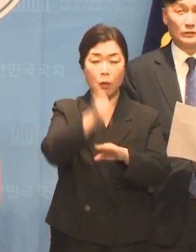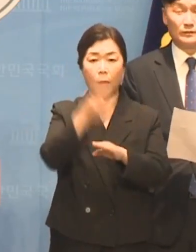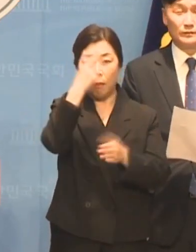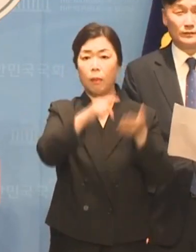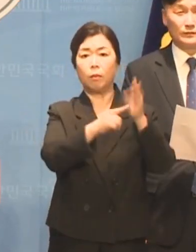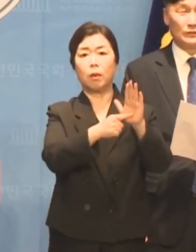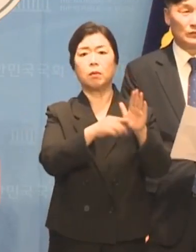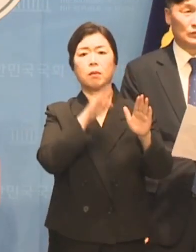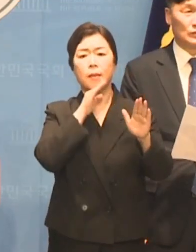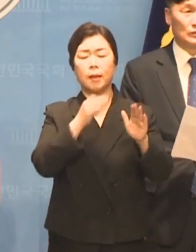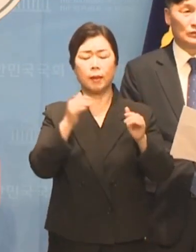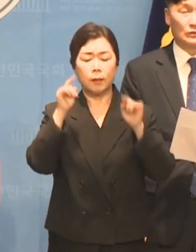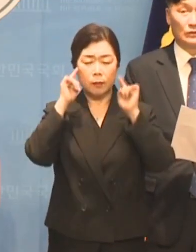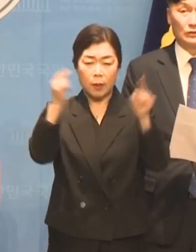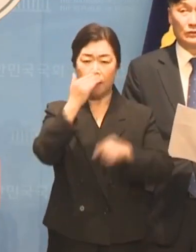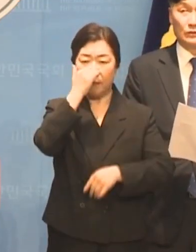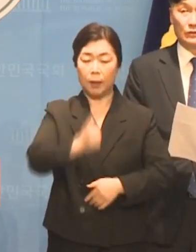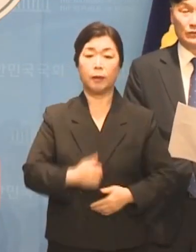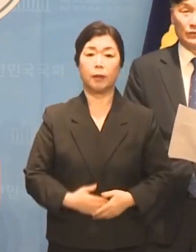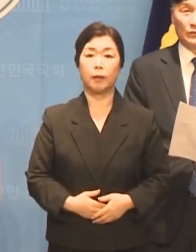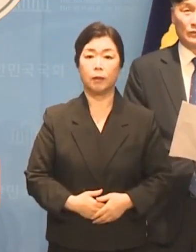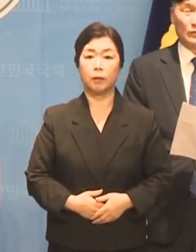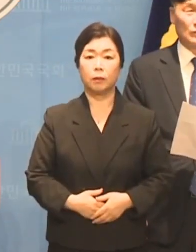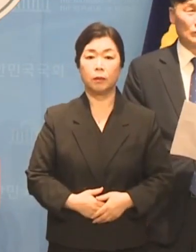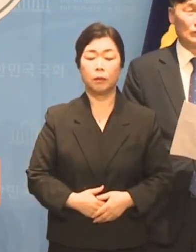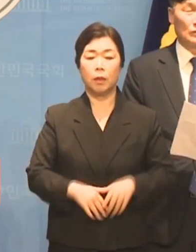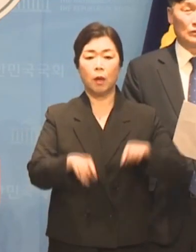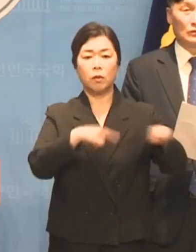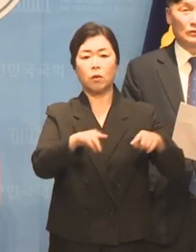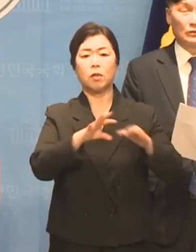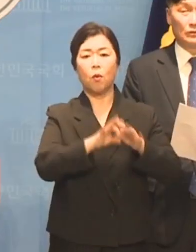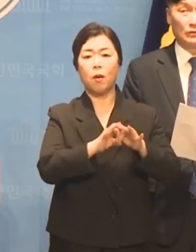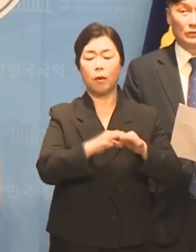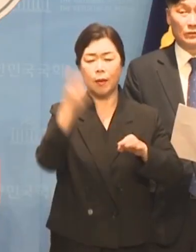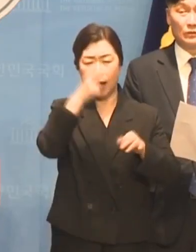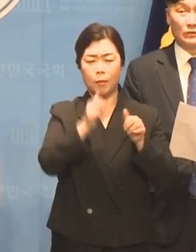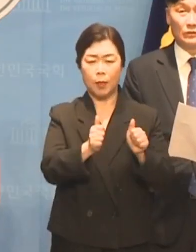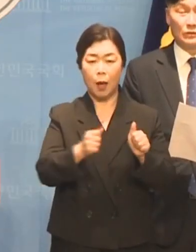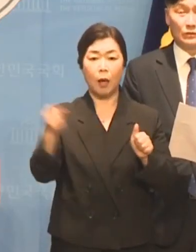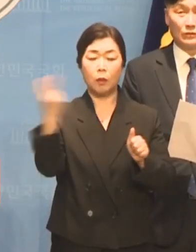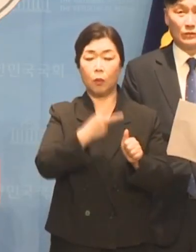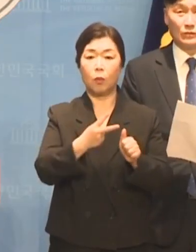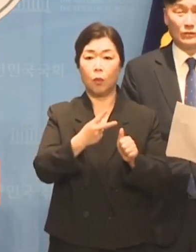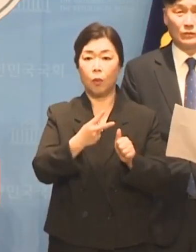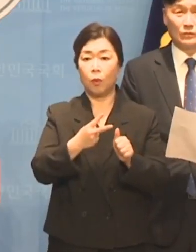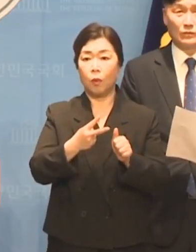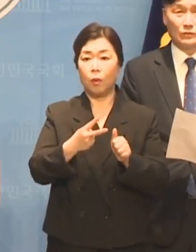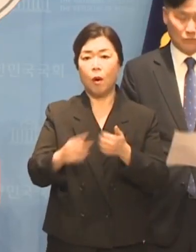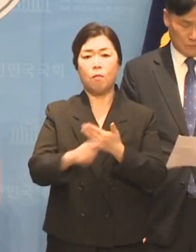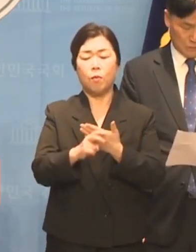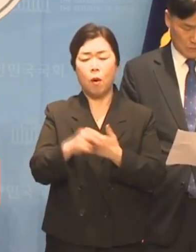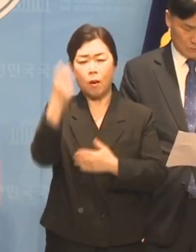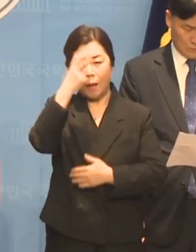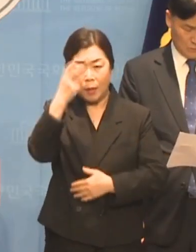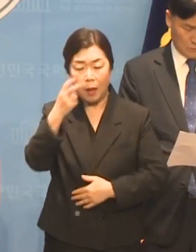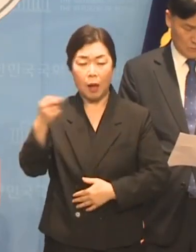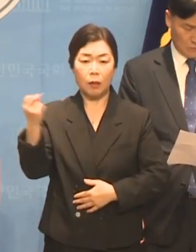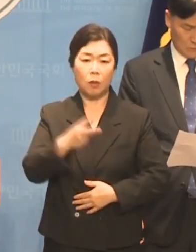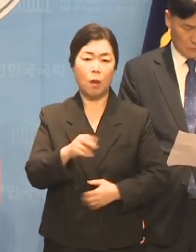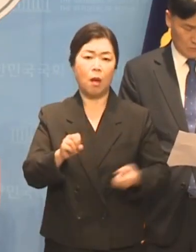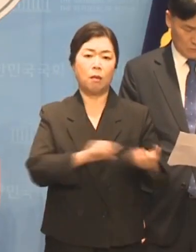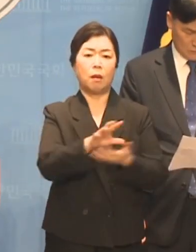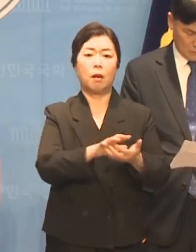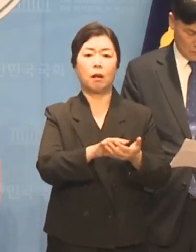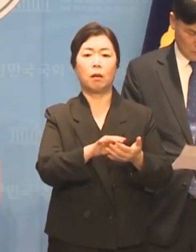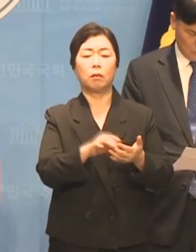지긋지긋합니다. 정치감사도 이런 정치감사가 없고, 불법감사도 이런 불법감사가 없고, 내란 동조도 이런 내란